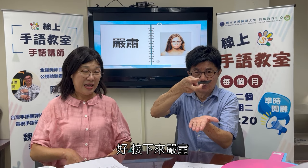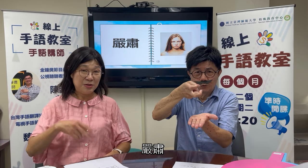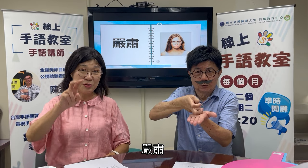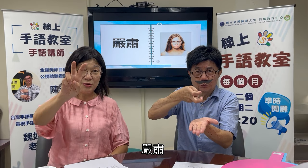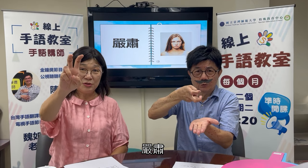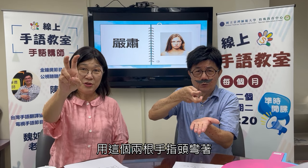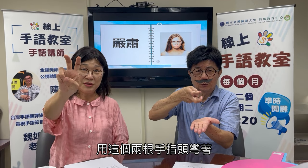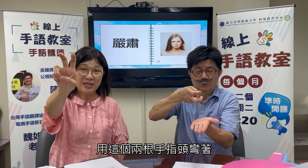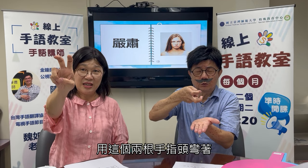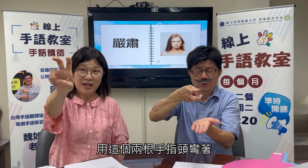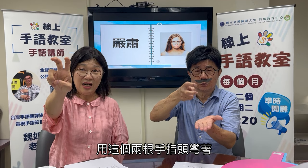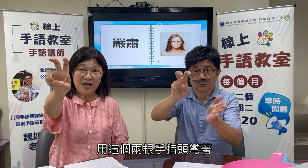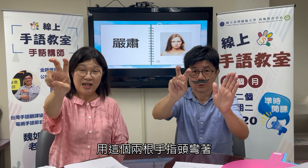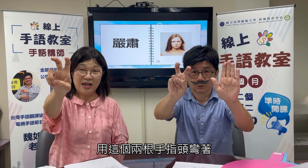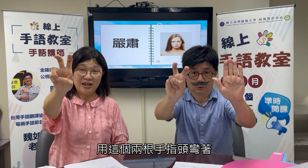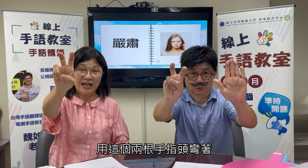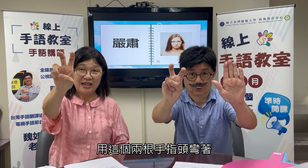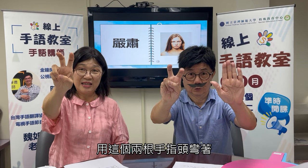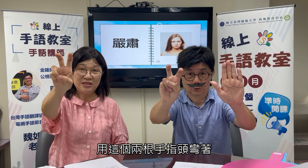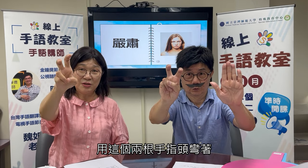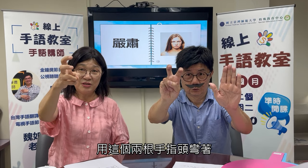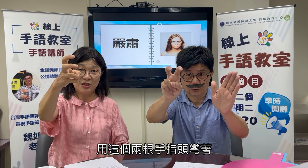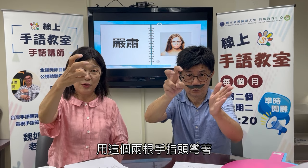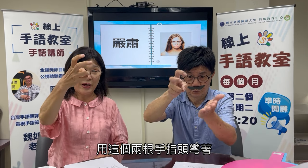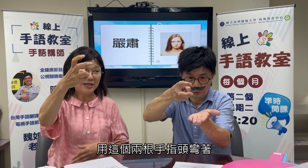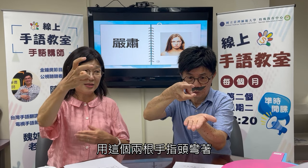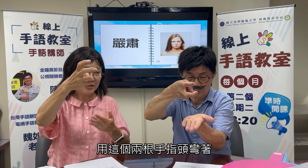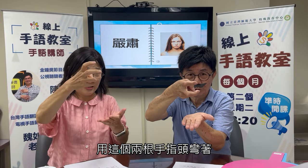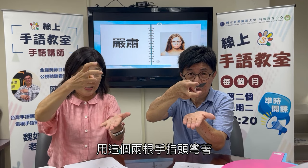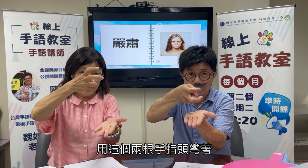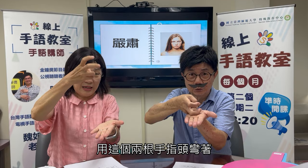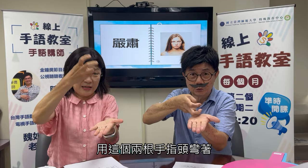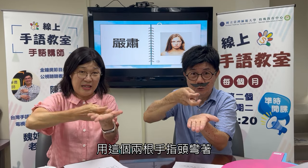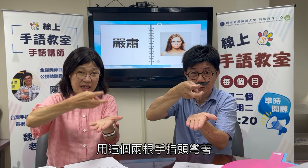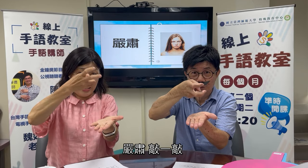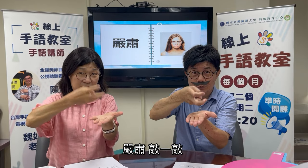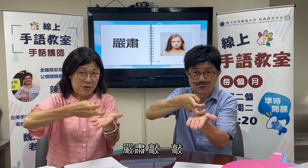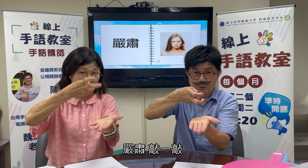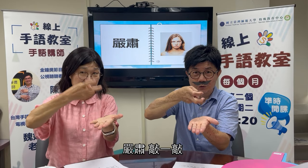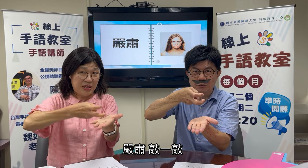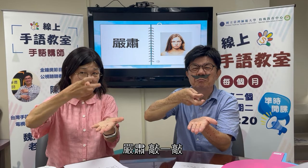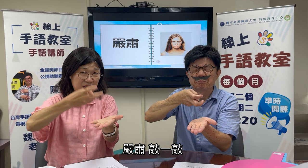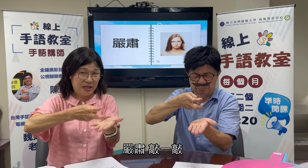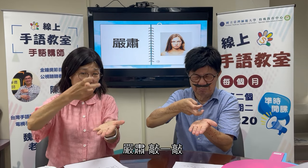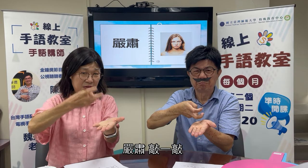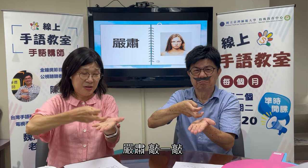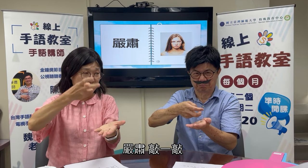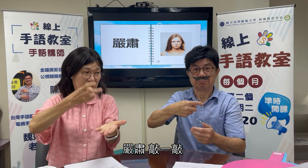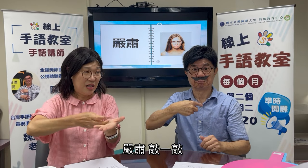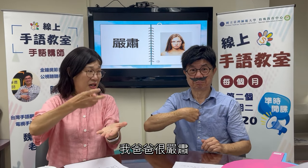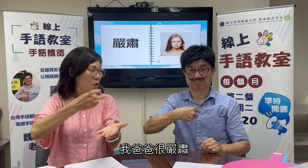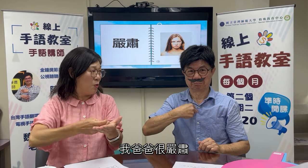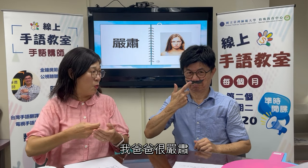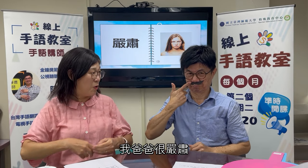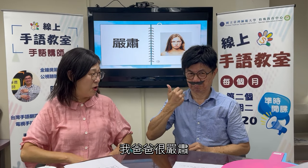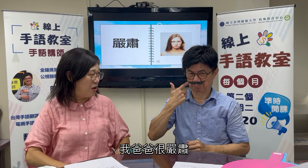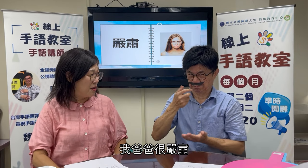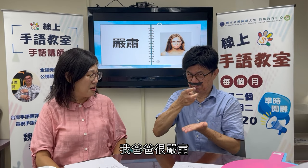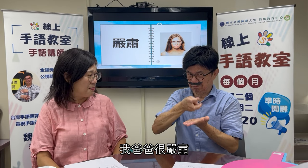严肃，用这个二哈，两根手指头弯着，严肃敲一敲。我爸